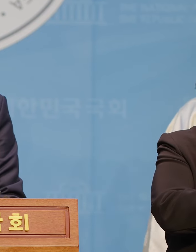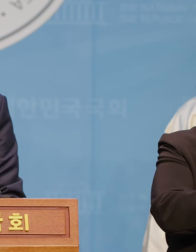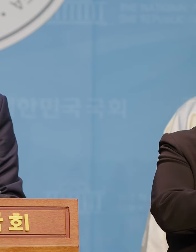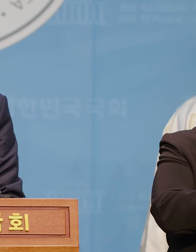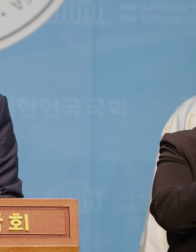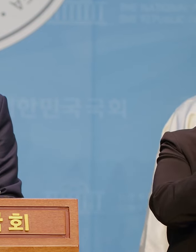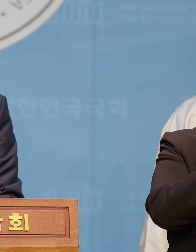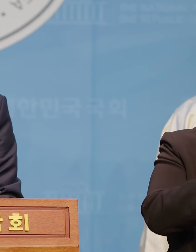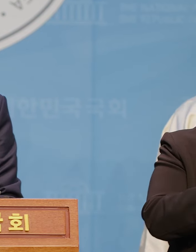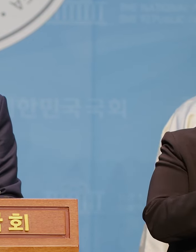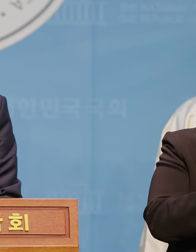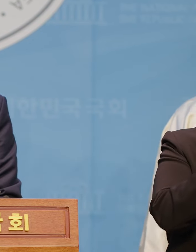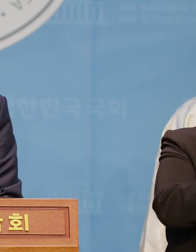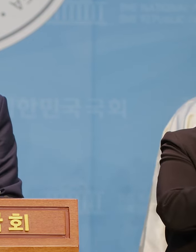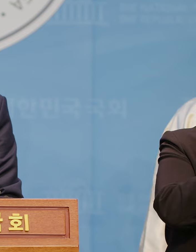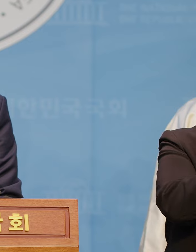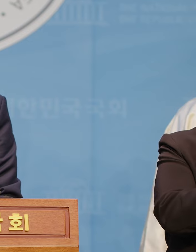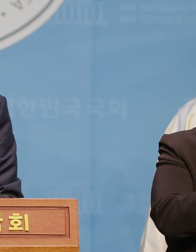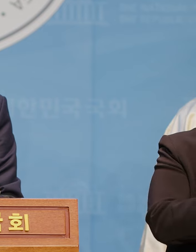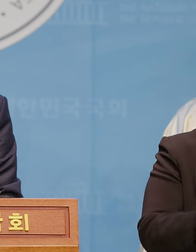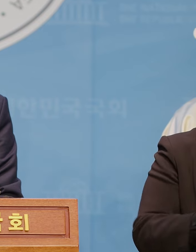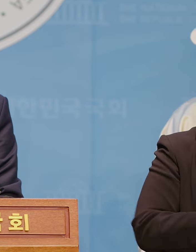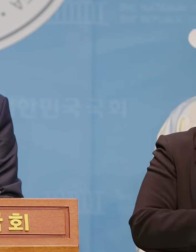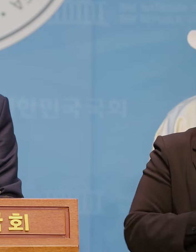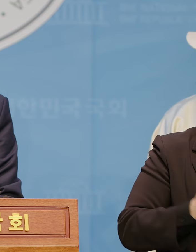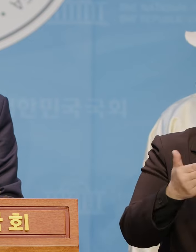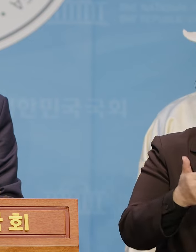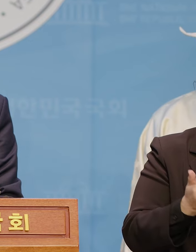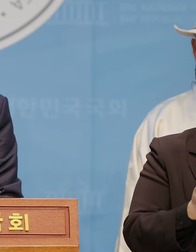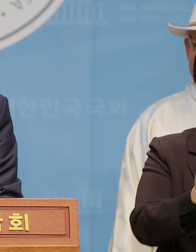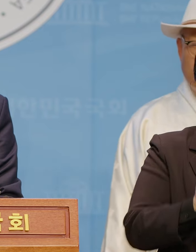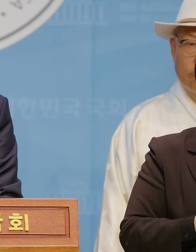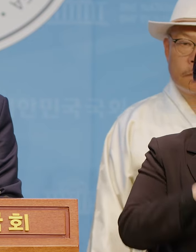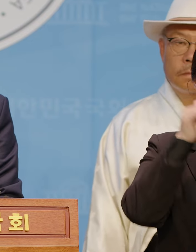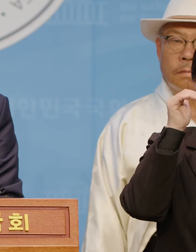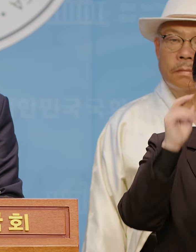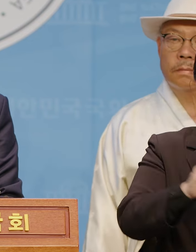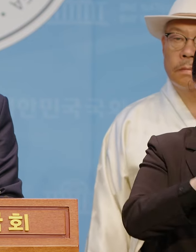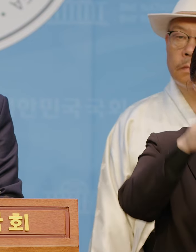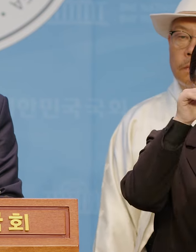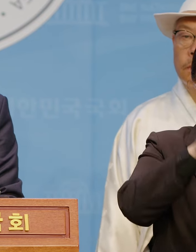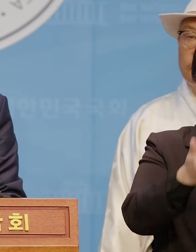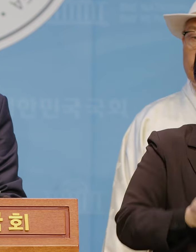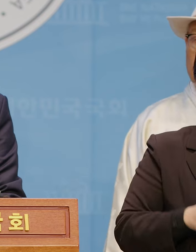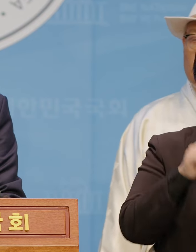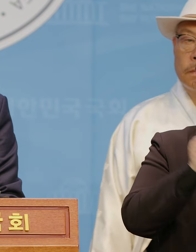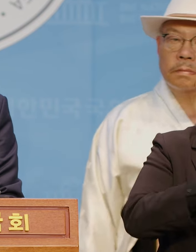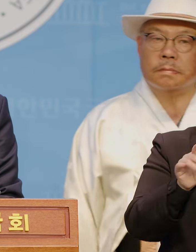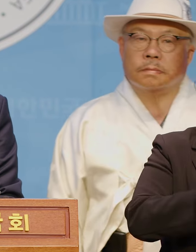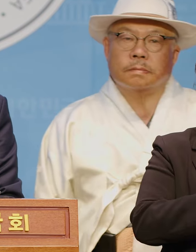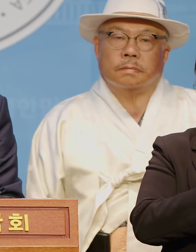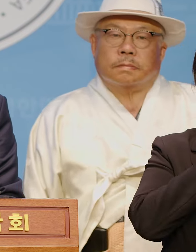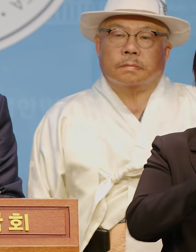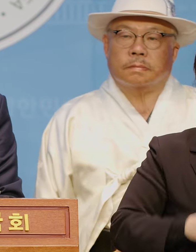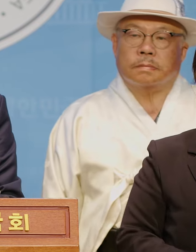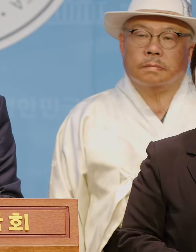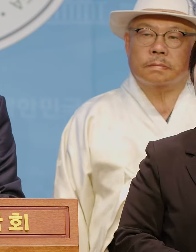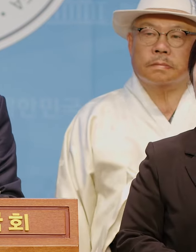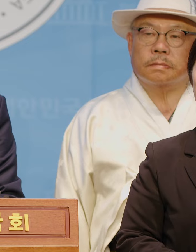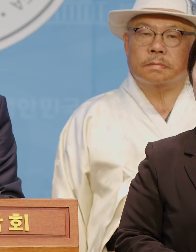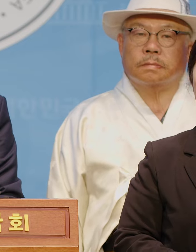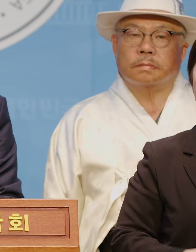혹도 제기됐습니다 보도가 사실이라면 철저하게 수소에 엄벌에 처해야 할 사안입니다